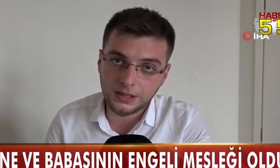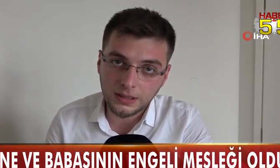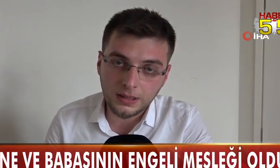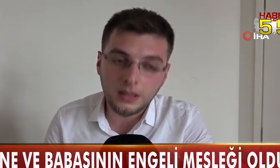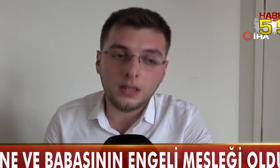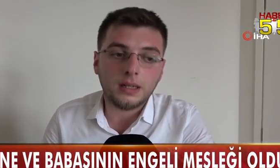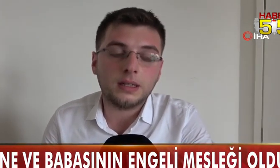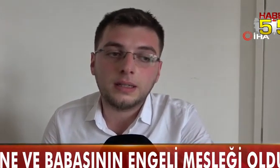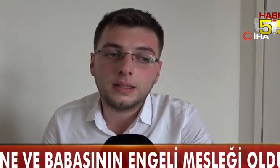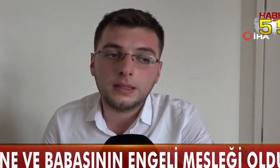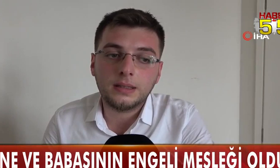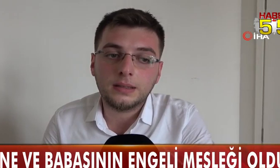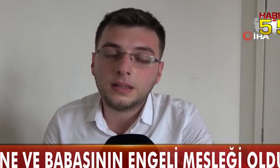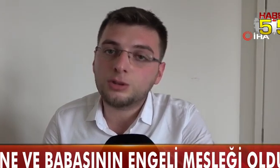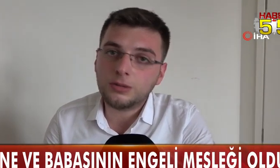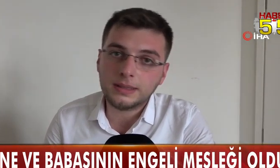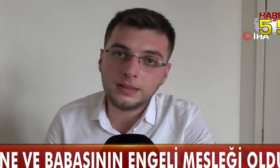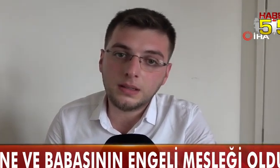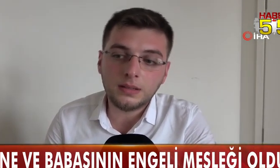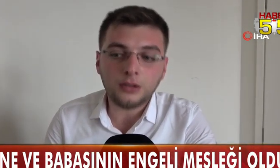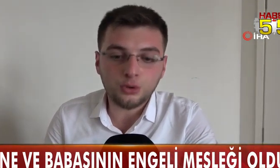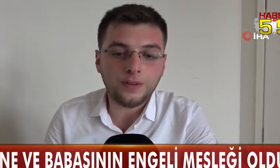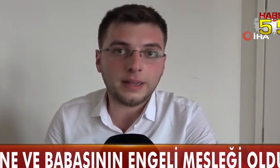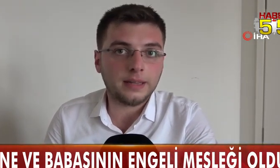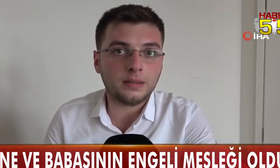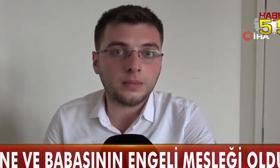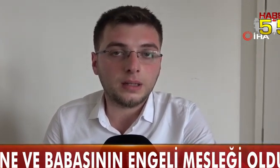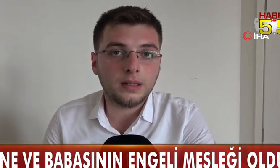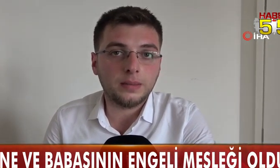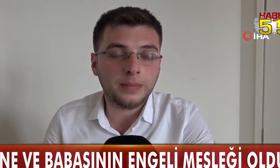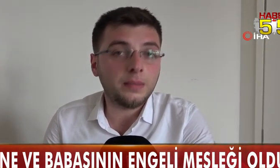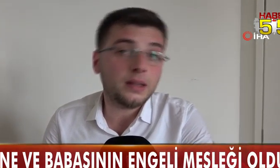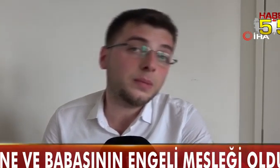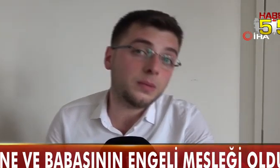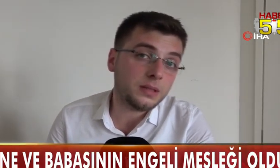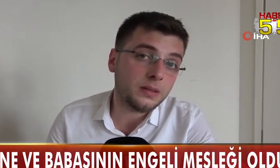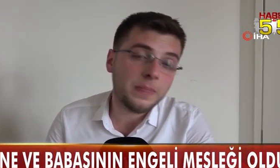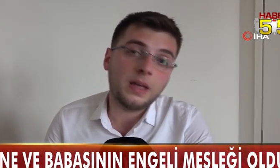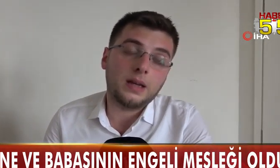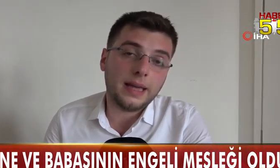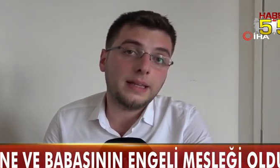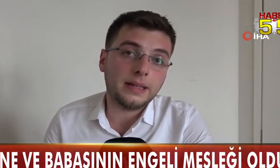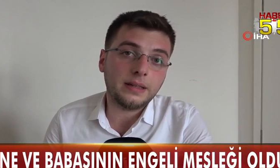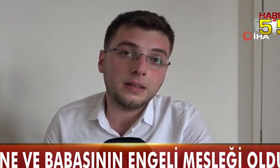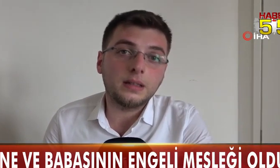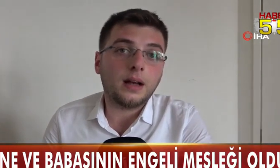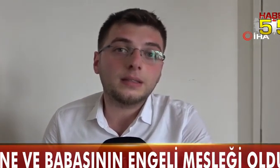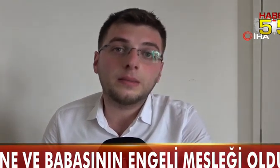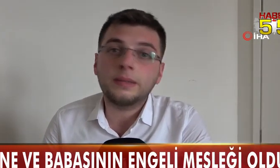başladık. Daha sonrasında yani şunu fark ettim. Benim anne babamın engeli aslında benim